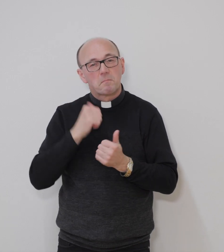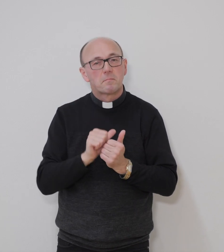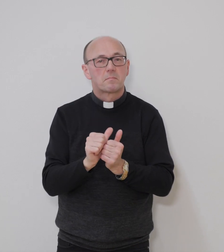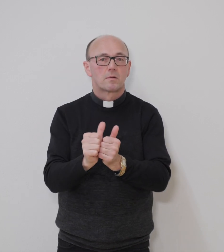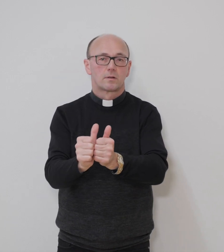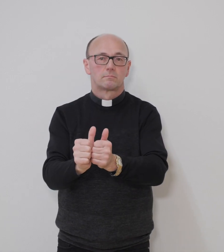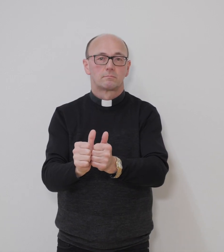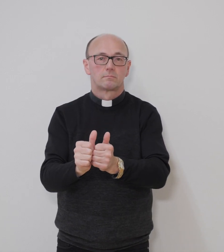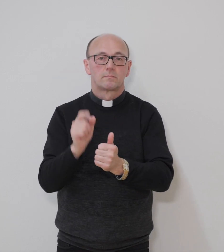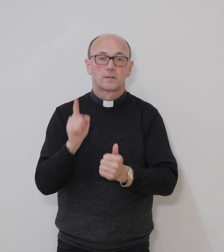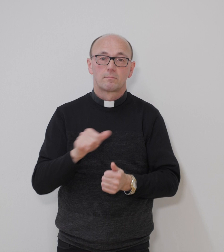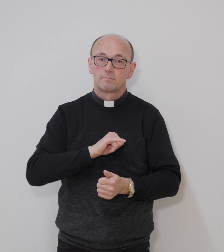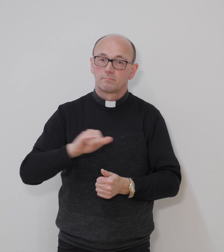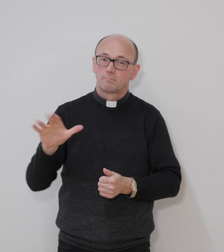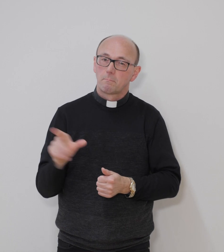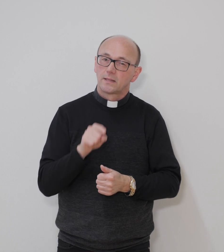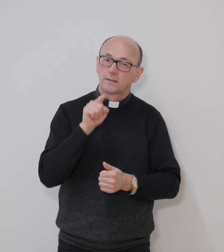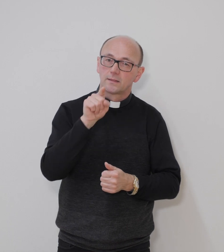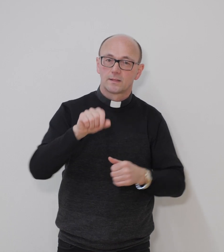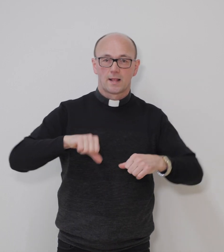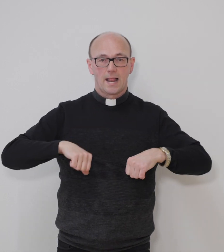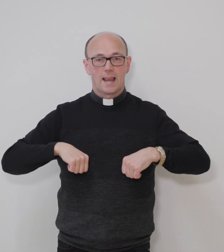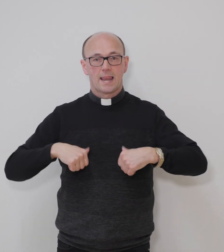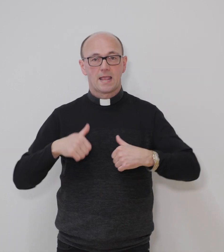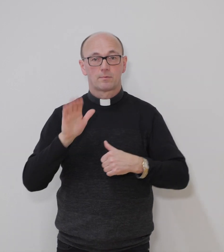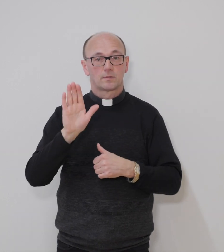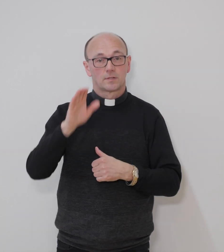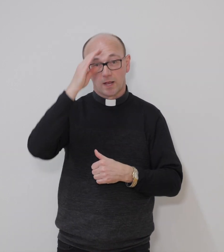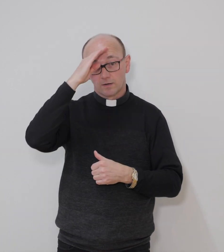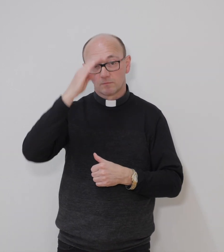deines Vaters gelangen. Amen.